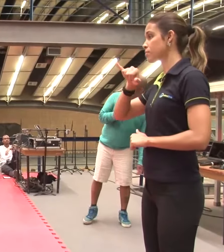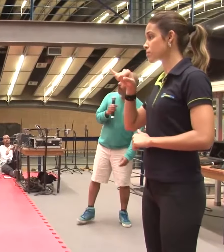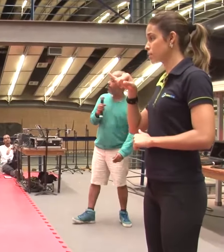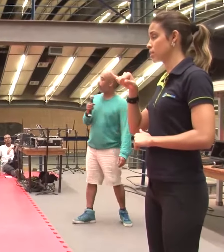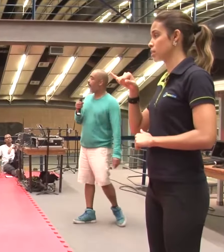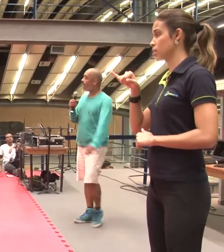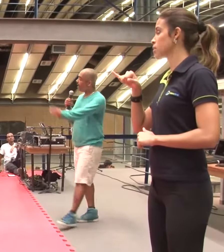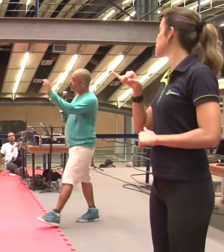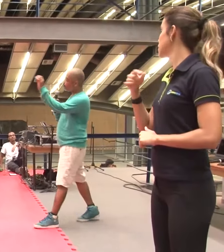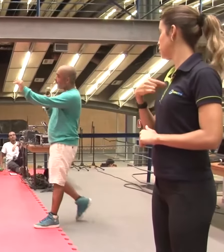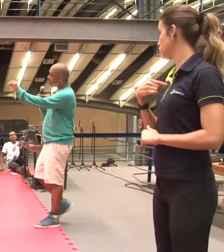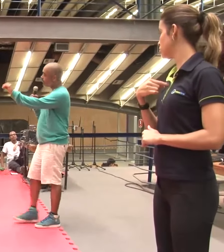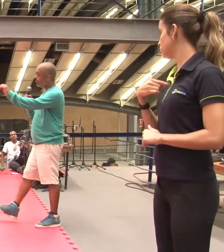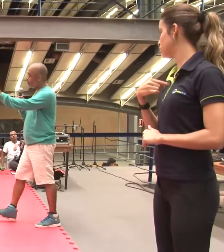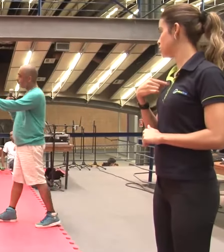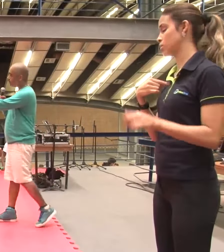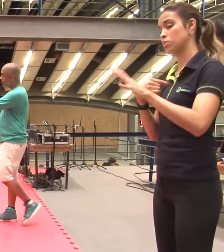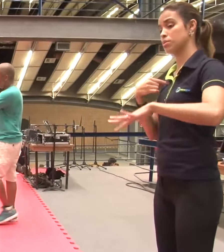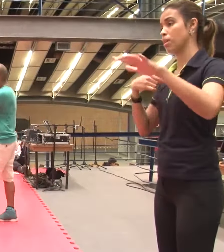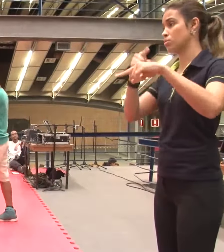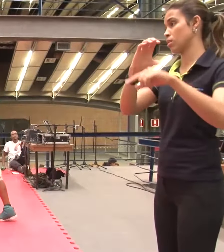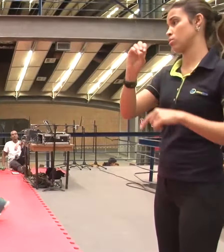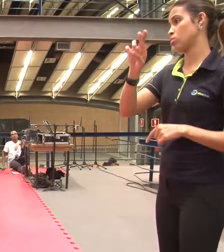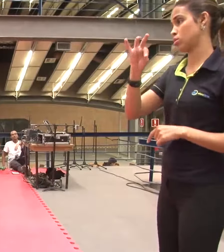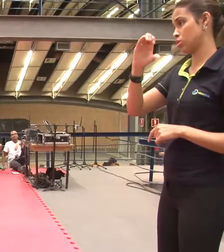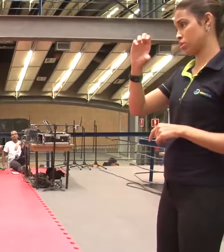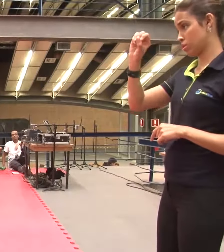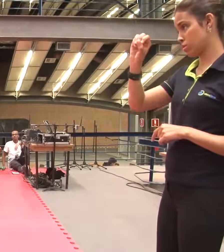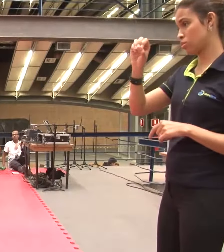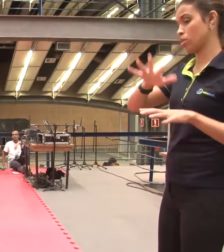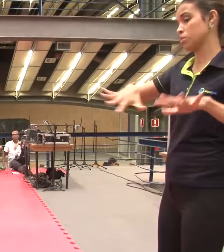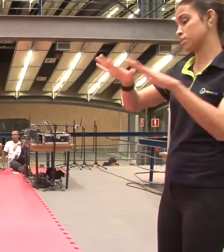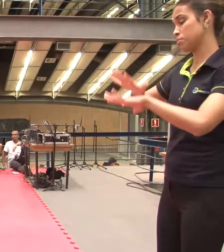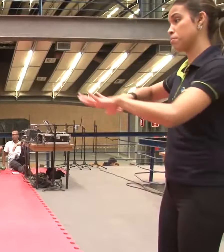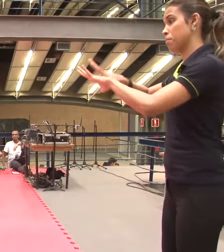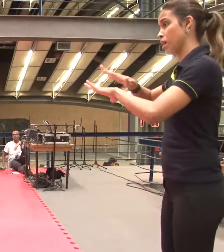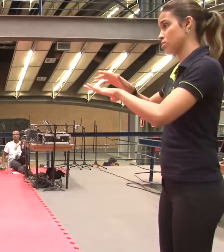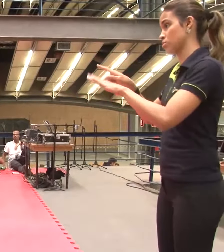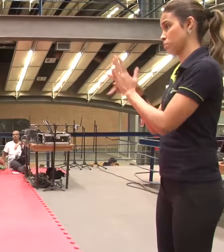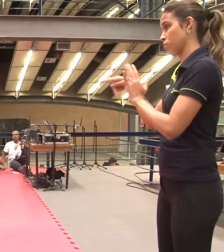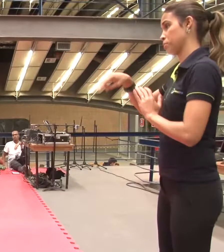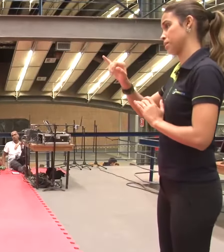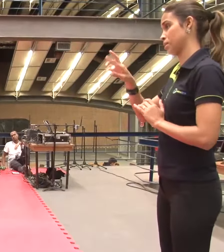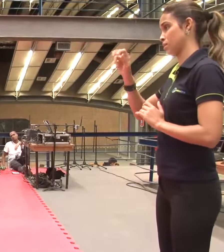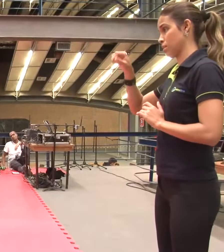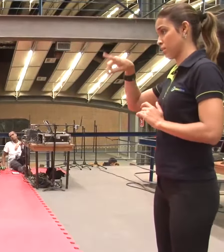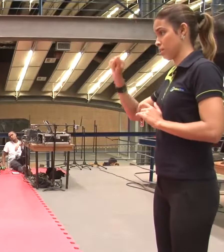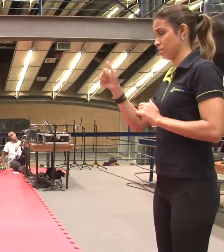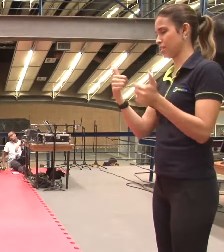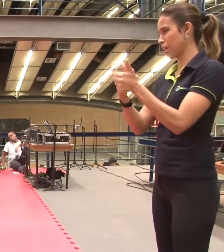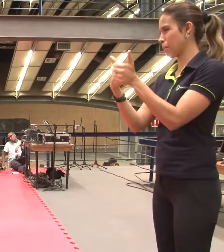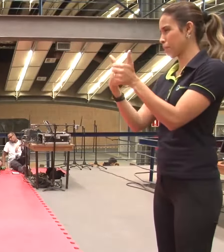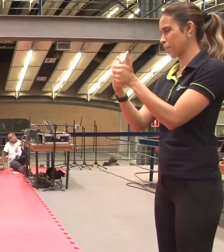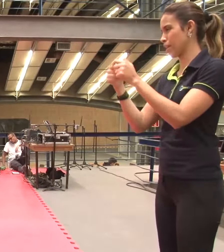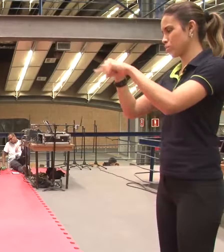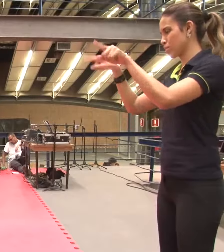opor o espaço do cortiço ao espaço da sala de Miranda, o espaço do lado, né, do